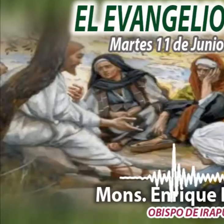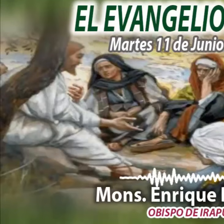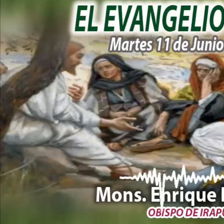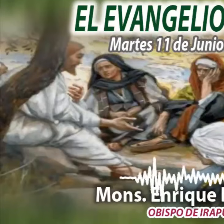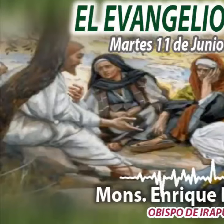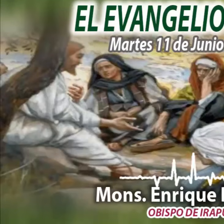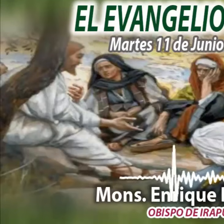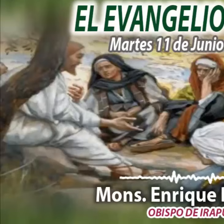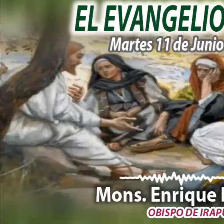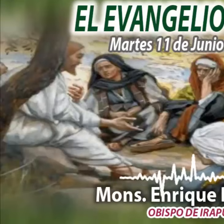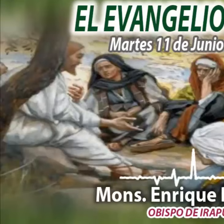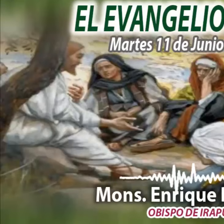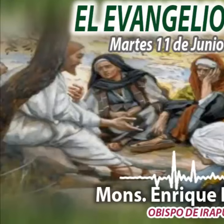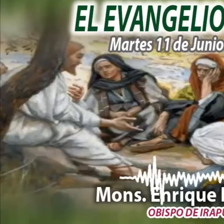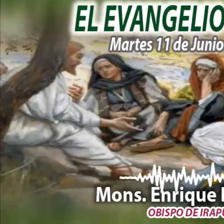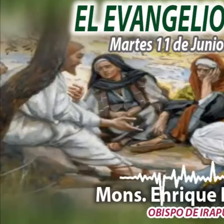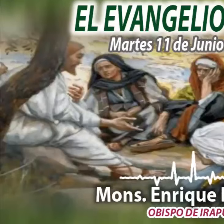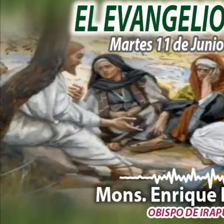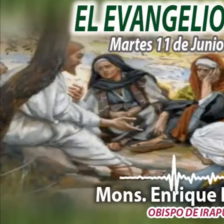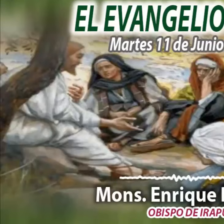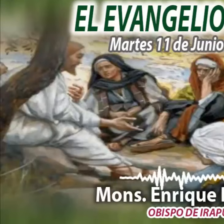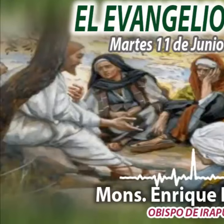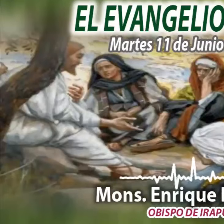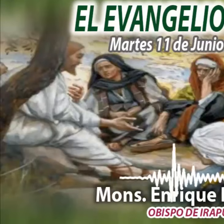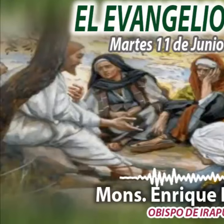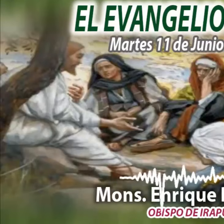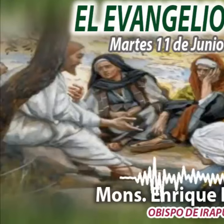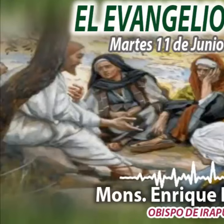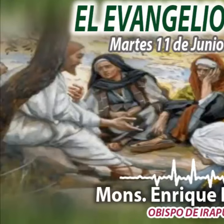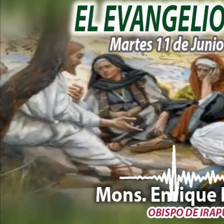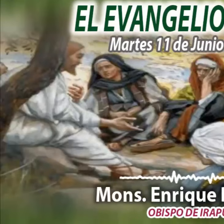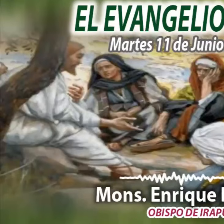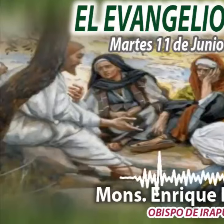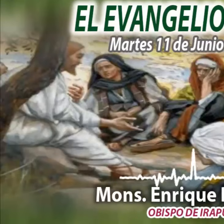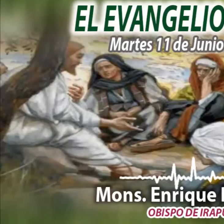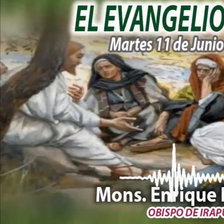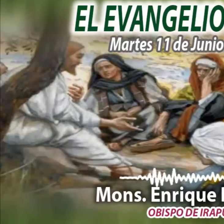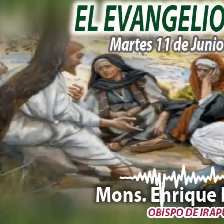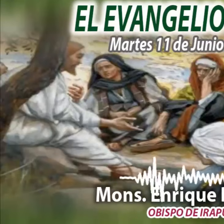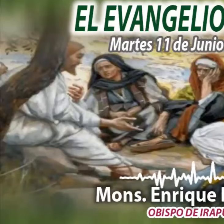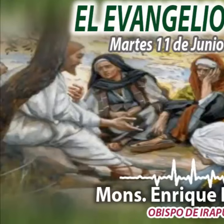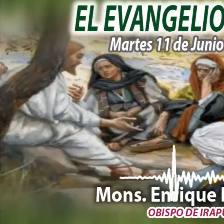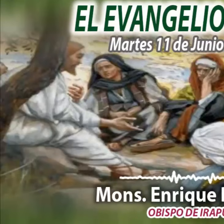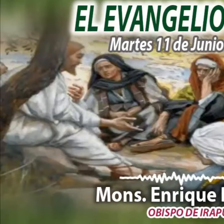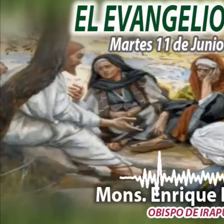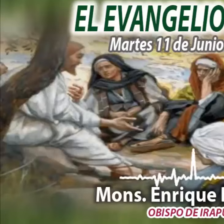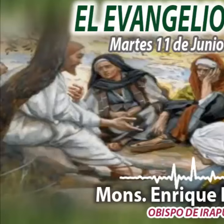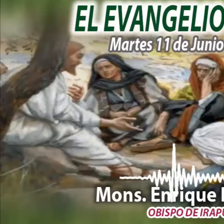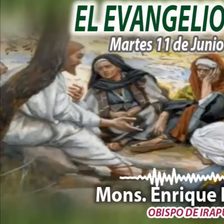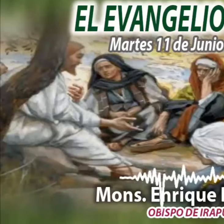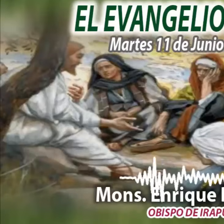El Evangelio del Día, en voz de Monseñor Enrique Díaz, a través de Radio María, voz